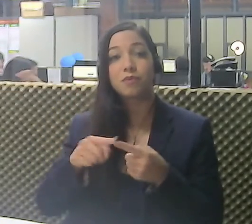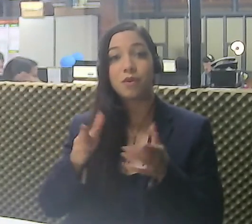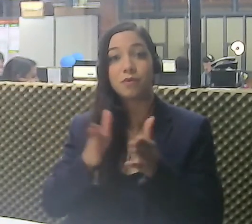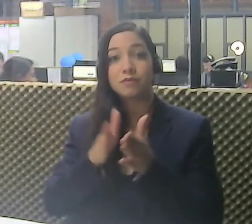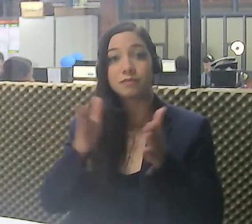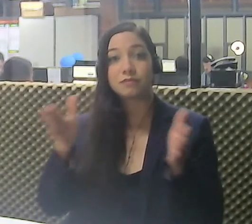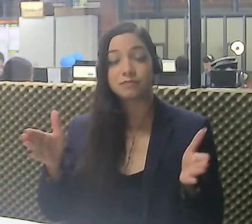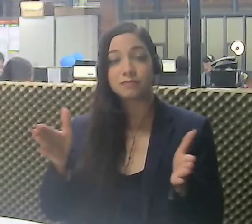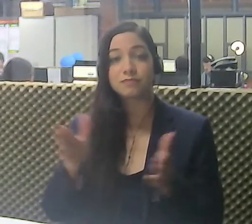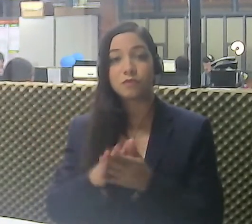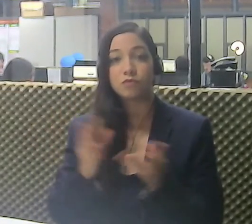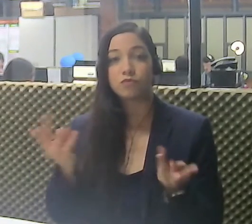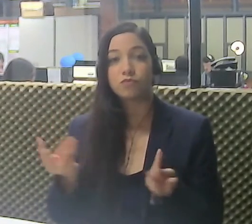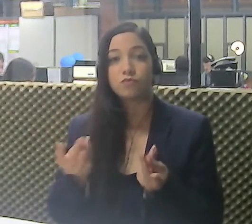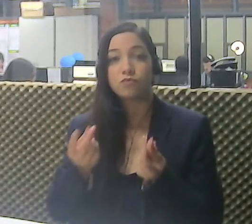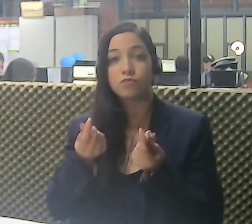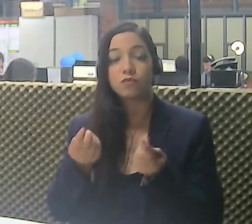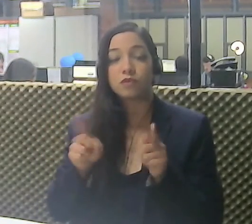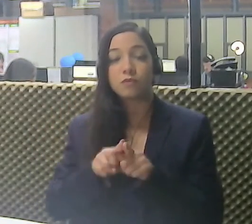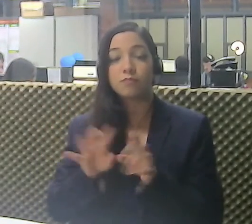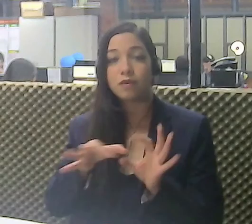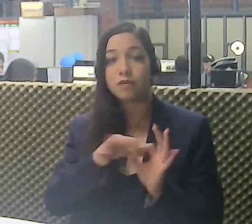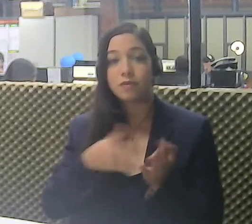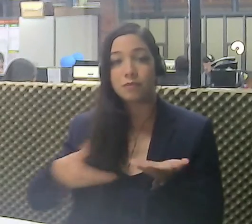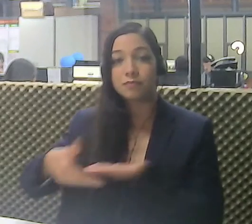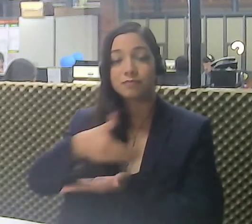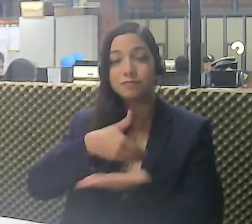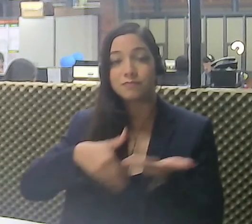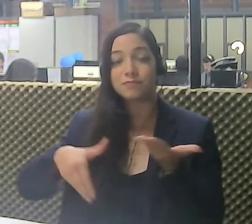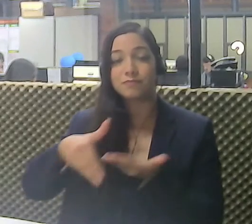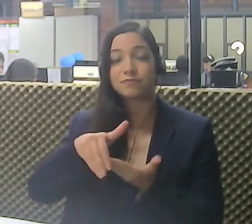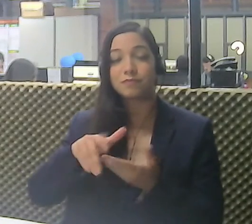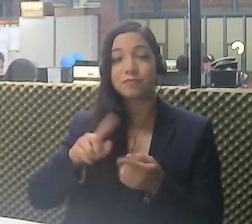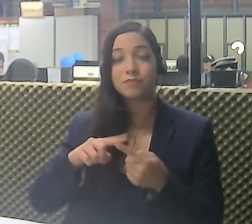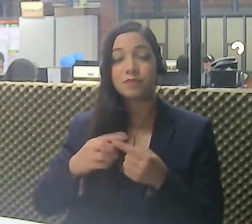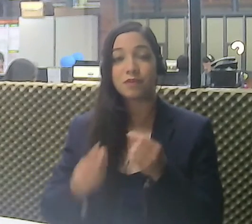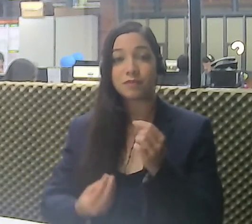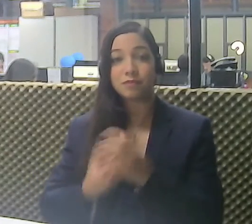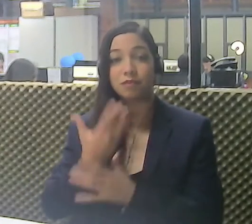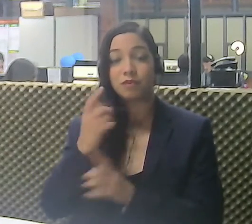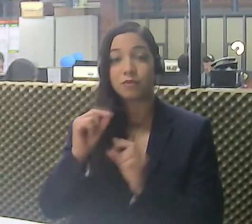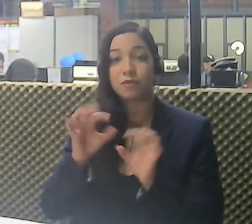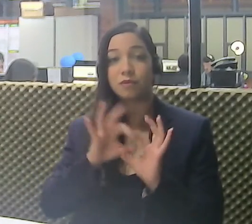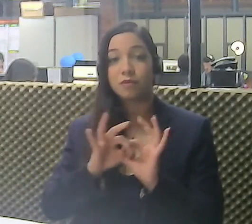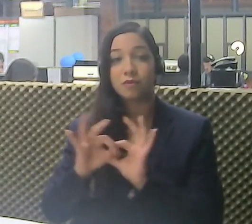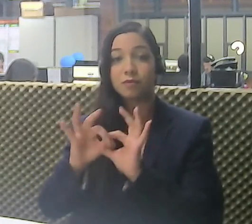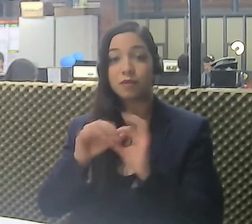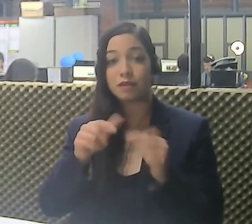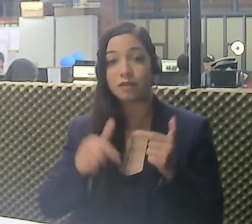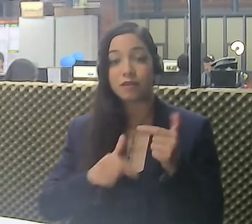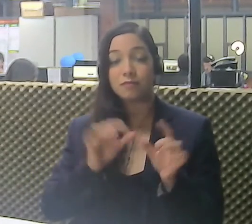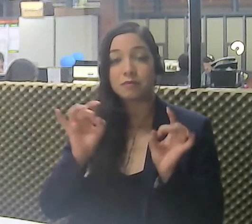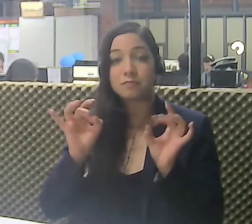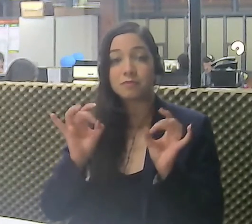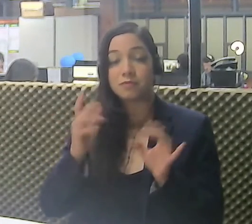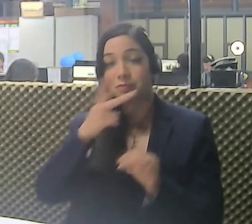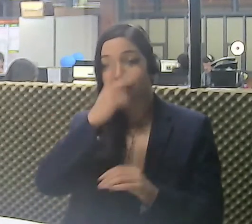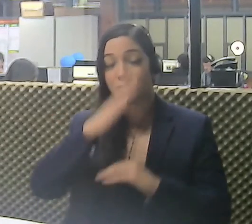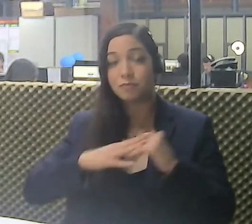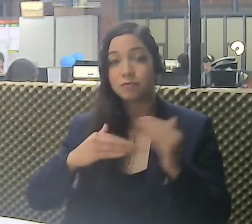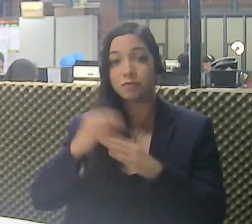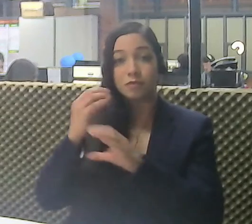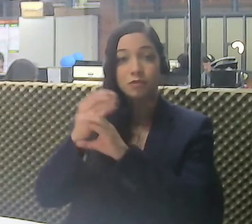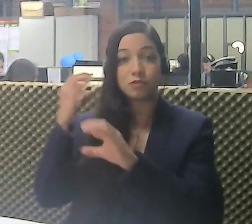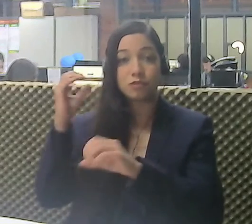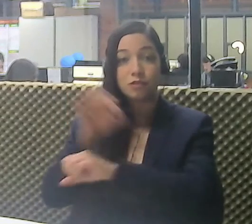dimensões, aspectos e integração com o ambiente, tendo sido concebida como fruto da união do trabalho de especialistas como